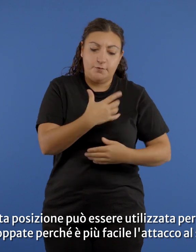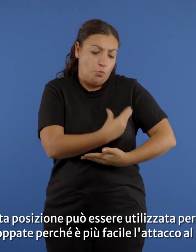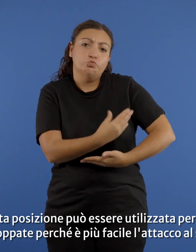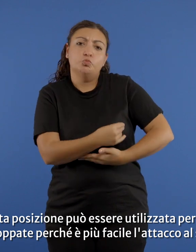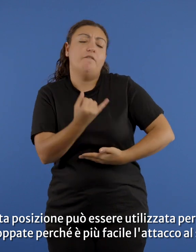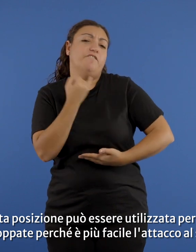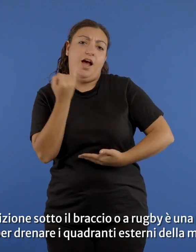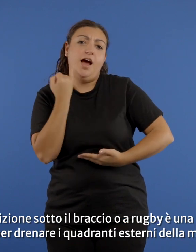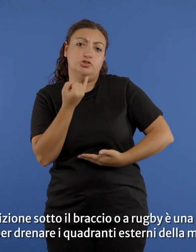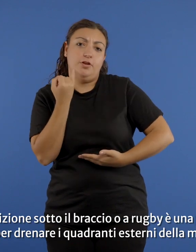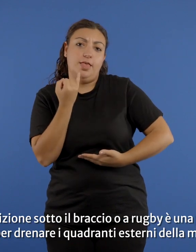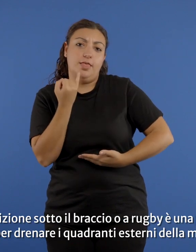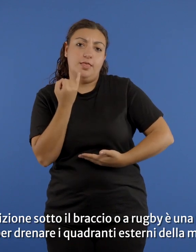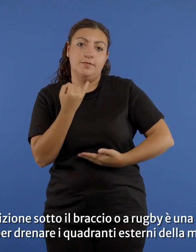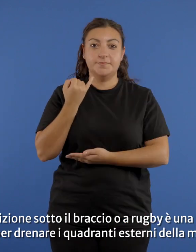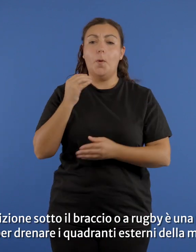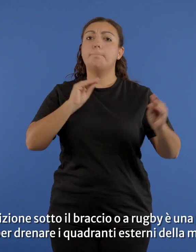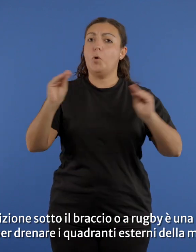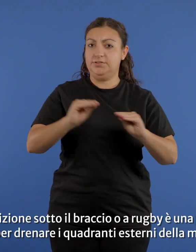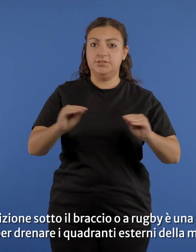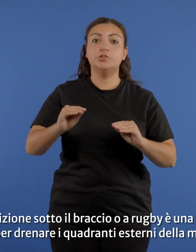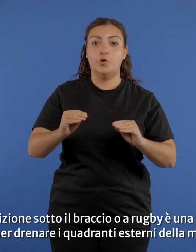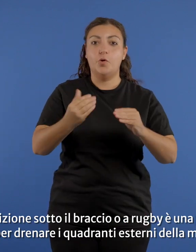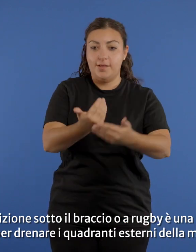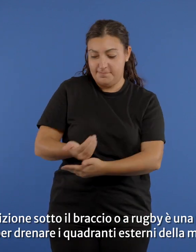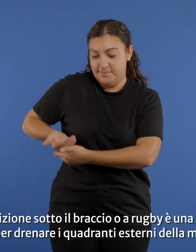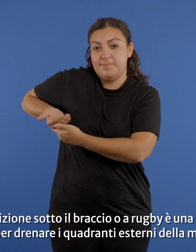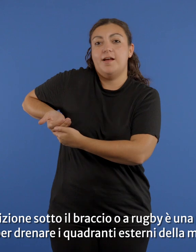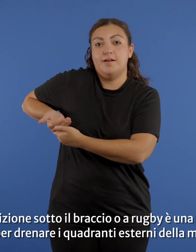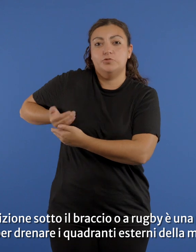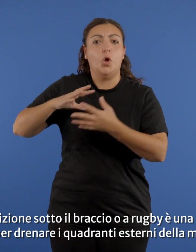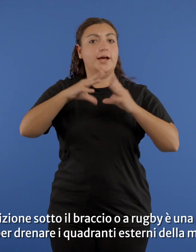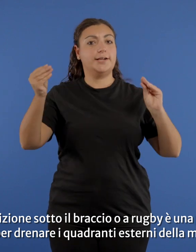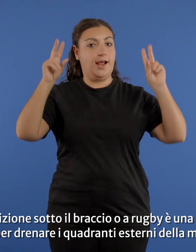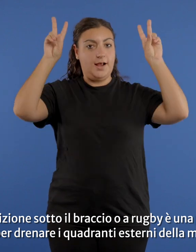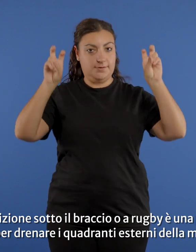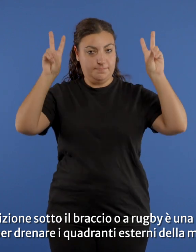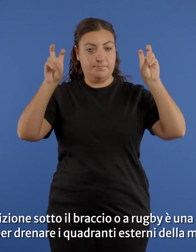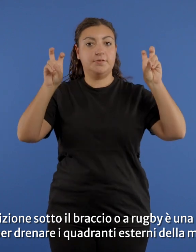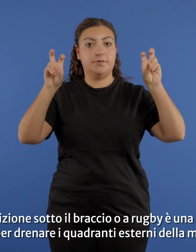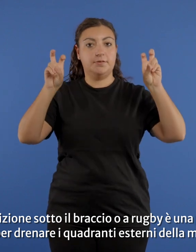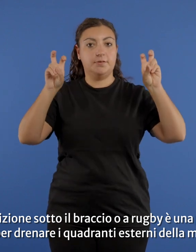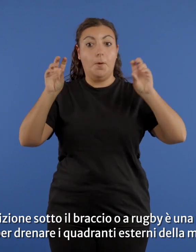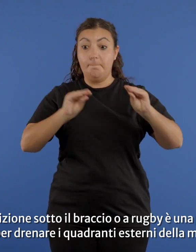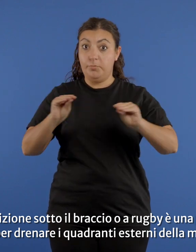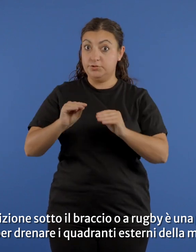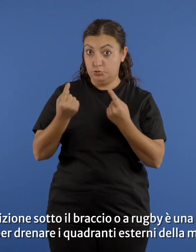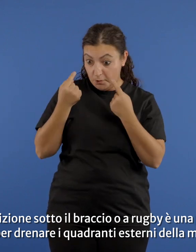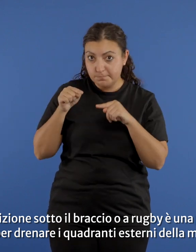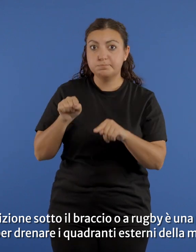seno la posizione sotto il braccio o a regby è una posizione utile